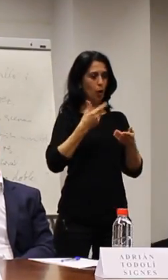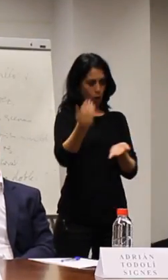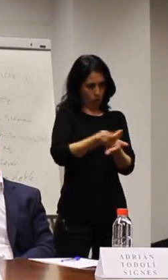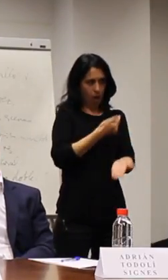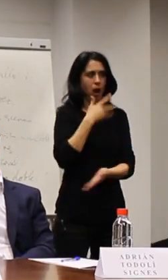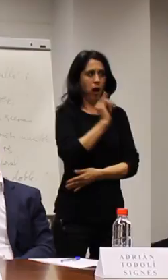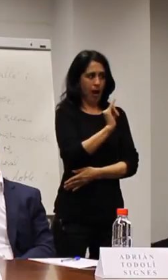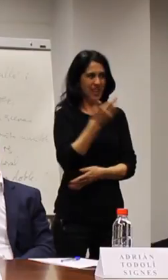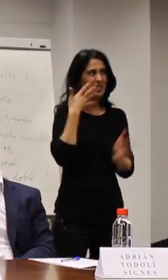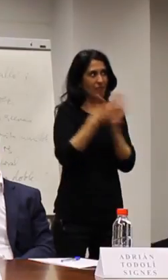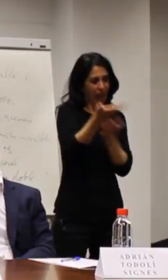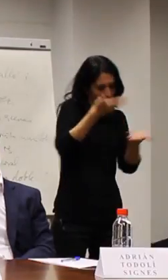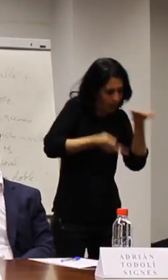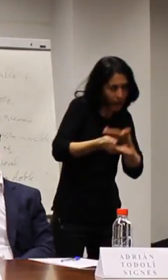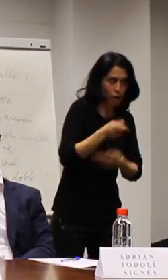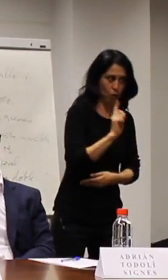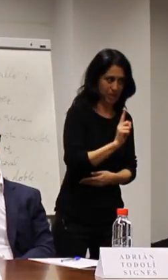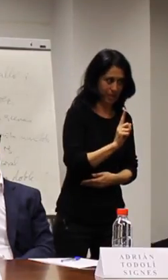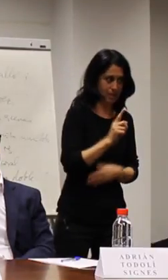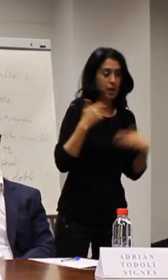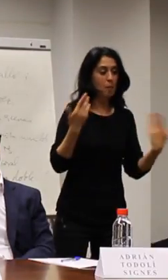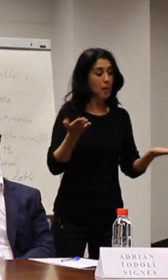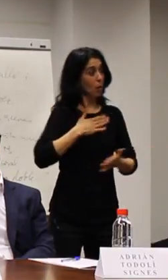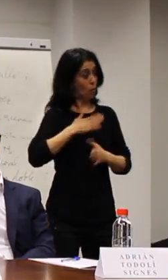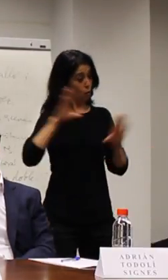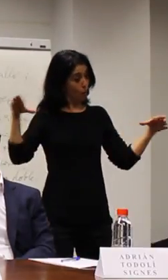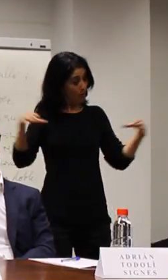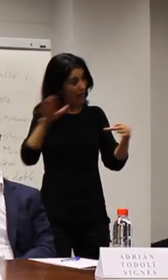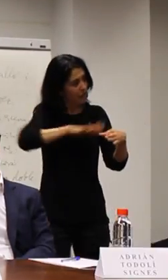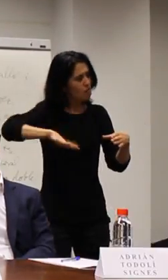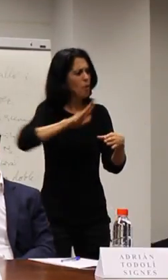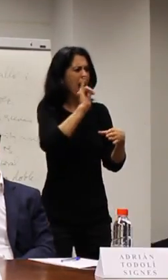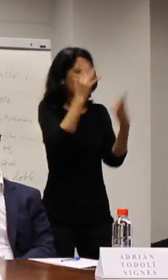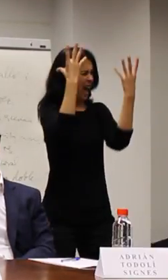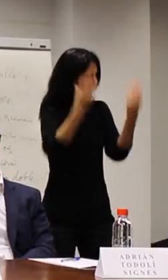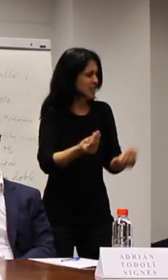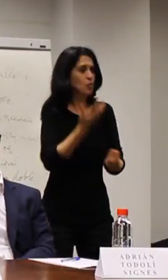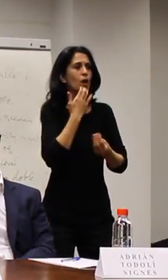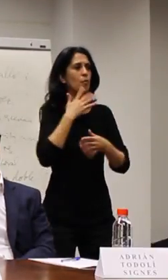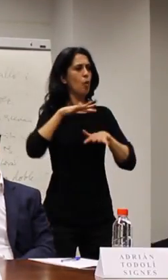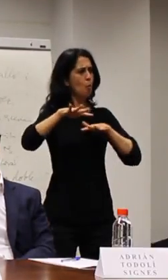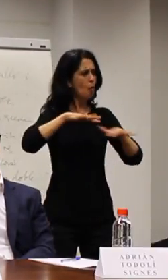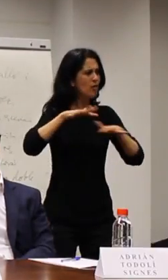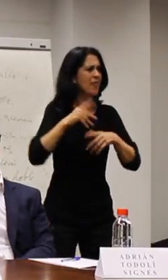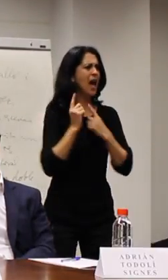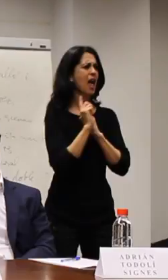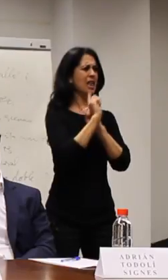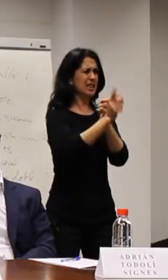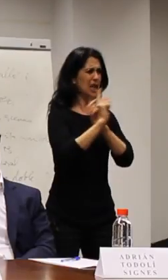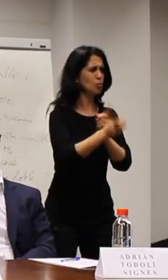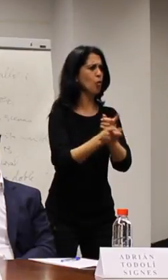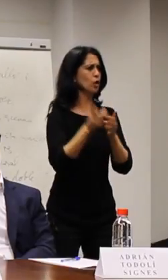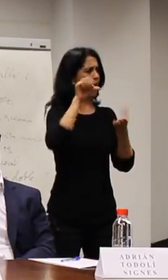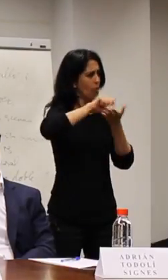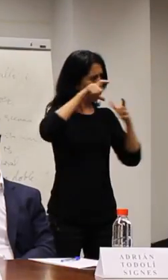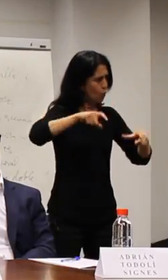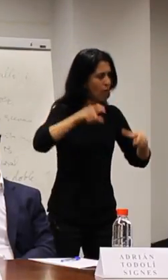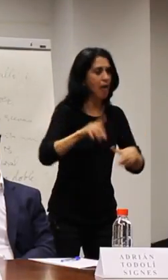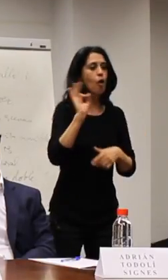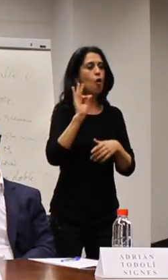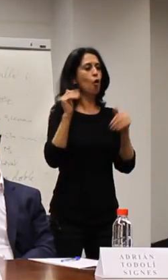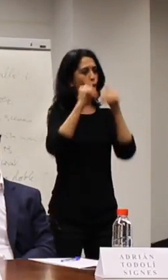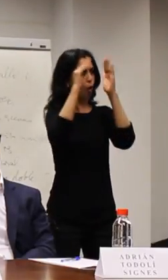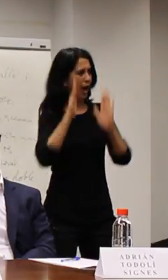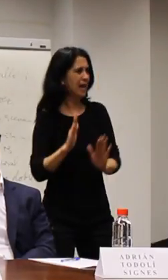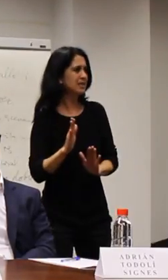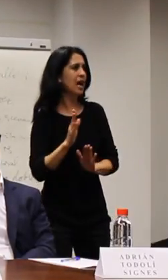tenemos muchísimos verticales, tenemos movilidad, tenemos transporte, tanto urbano como interurbano, tenemos opciones de alojamiento, pero también